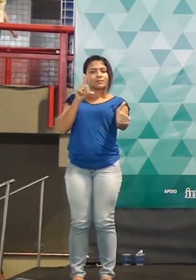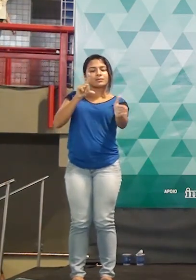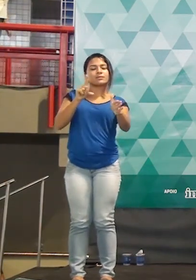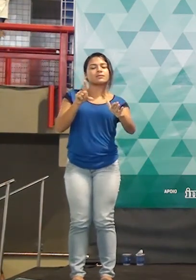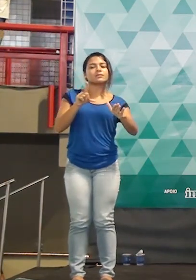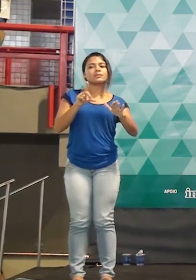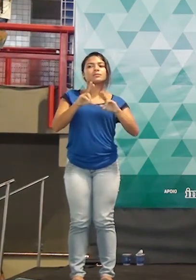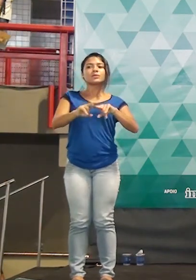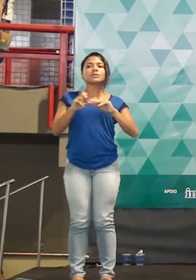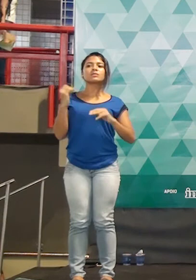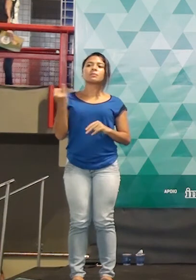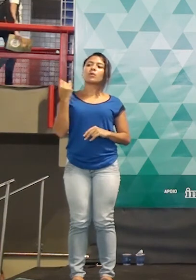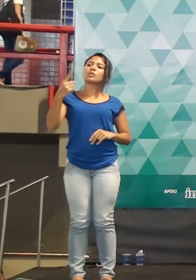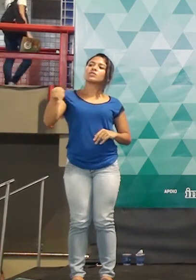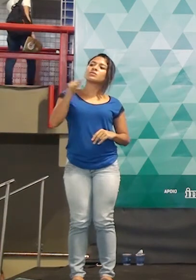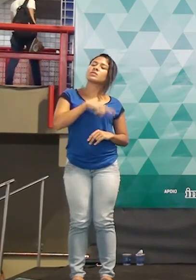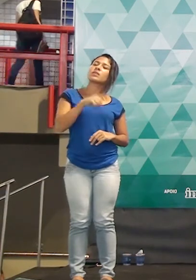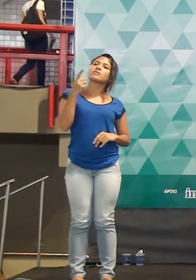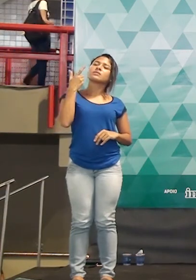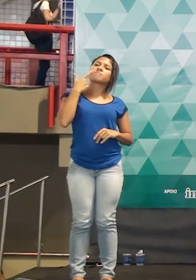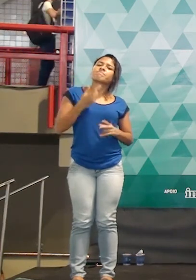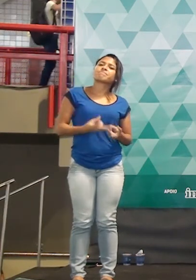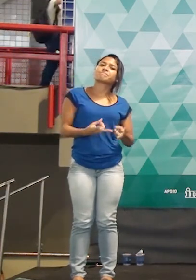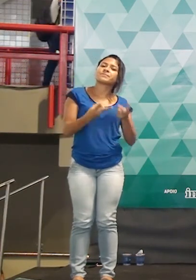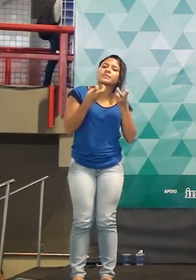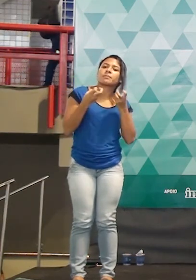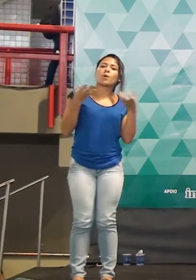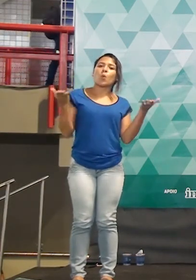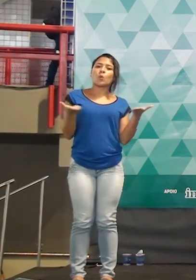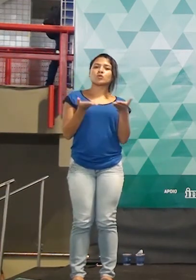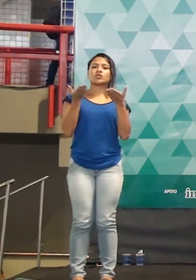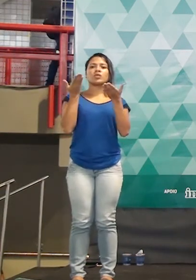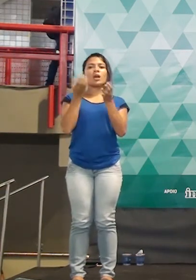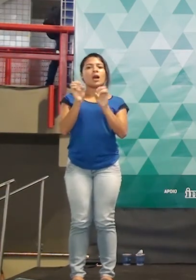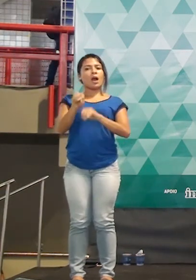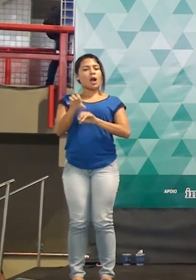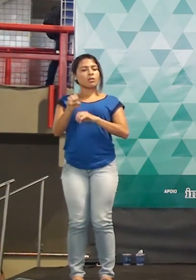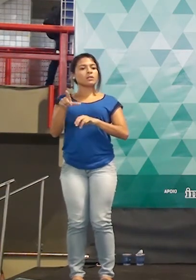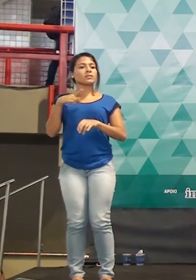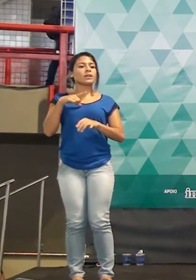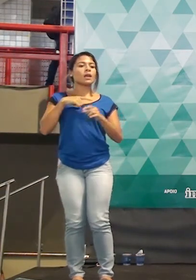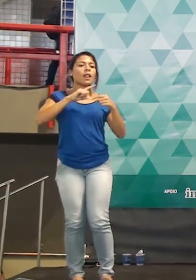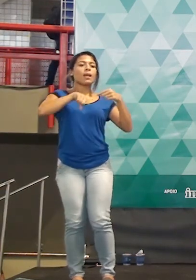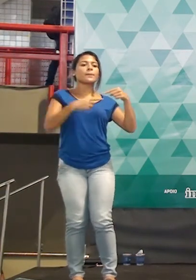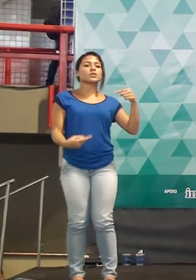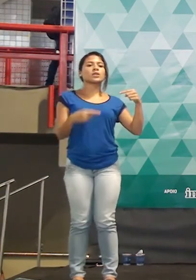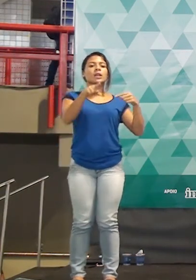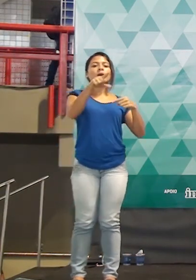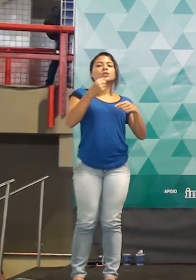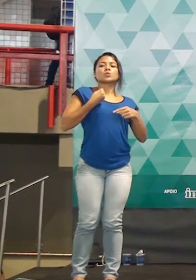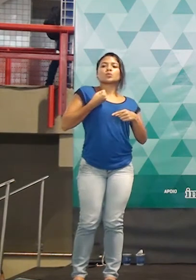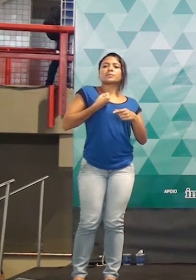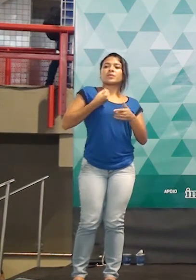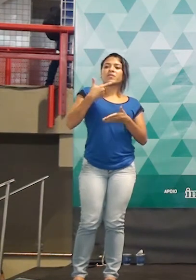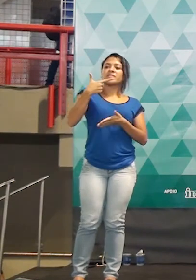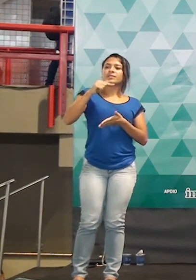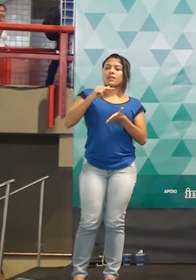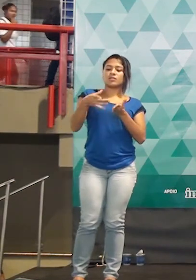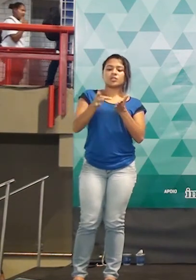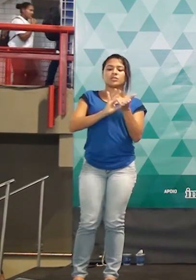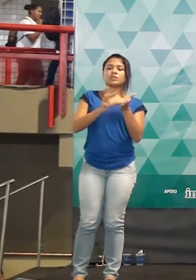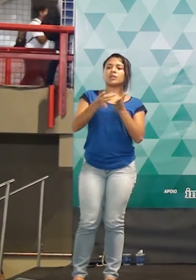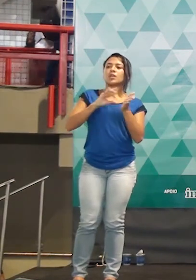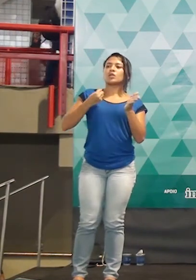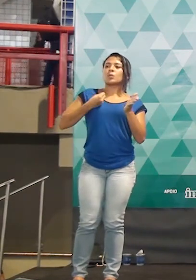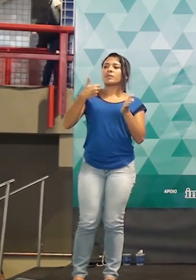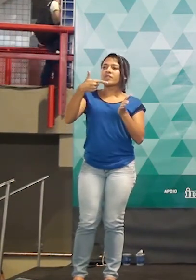vocês vejam que a nossa aula de hoje está a partir da página 27 da apostila e ela